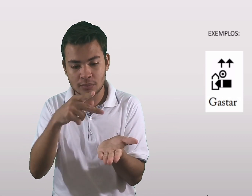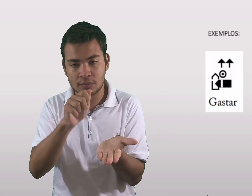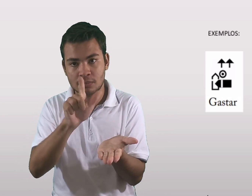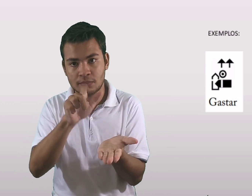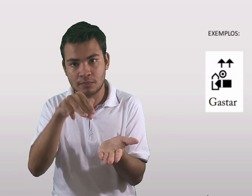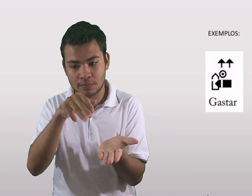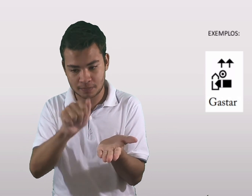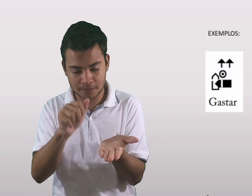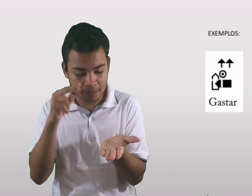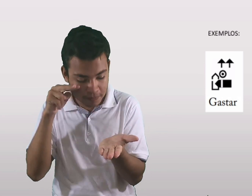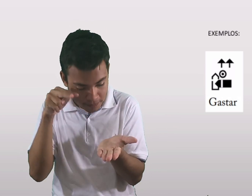palma.